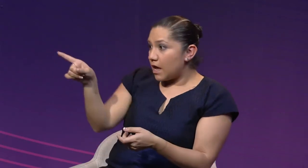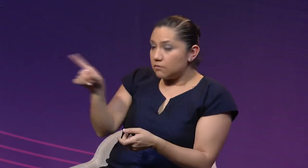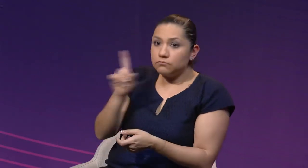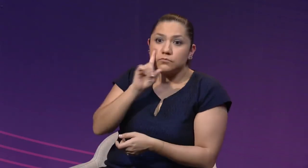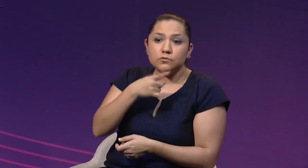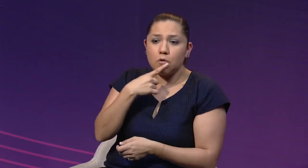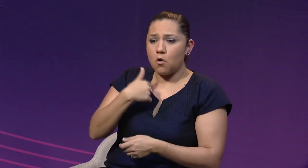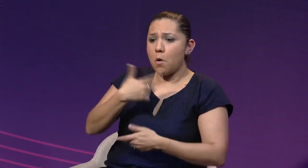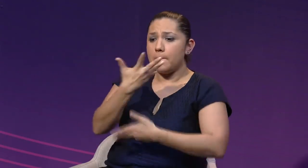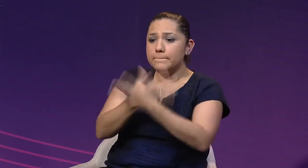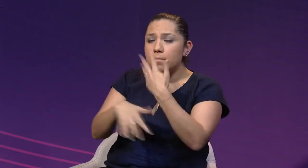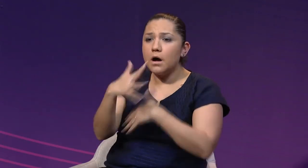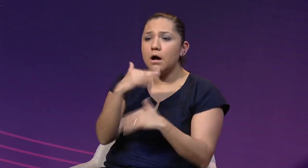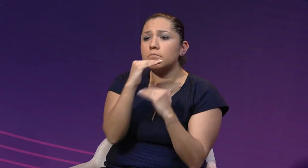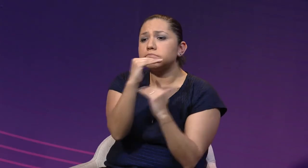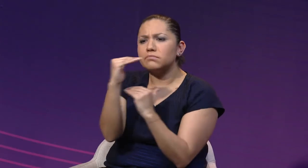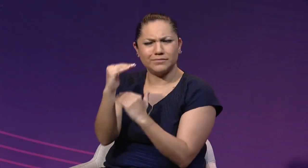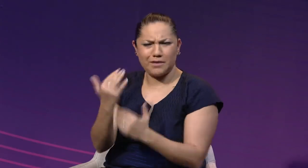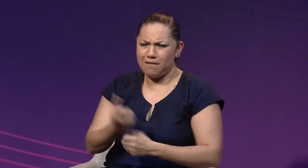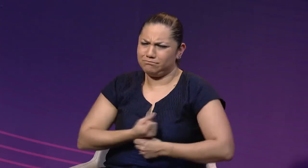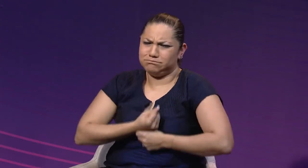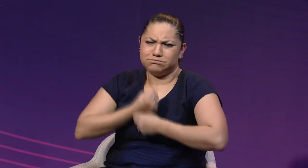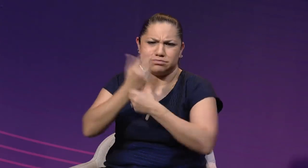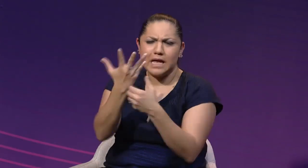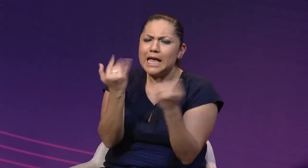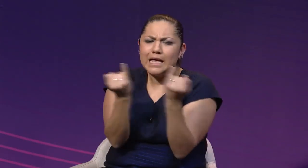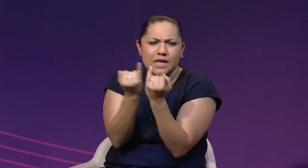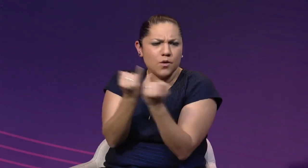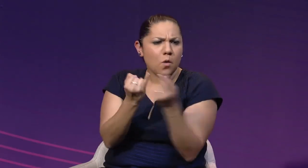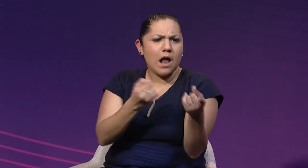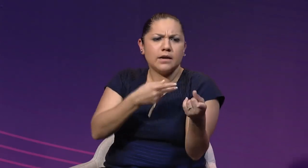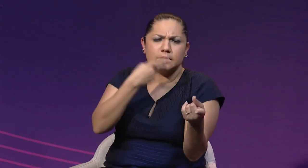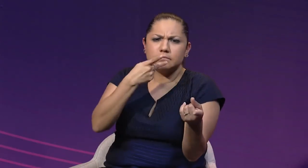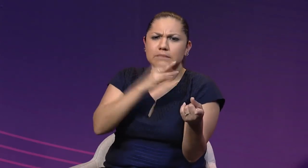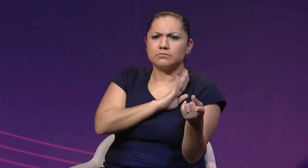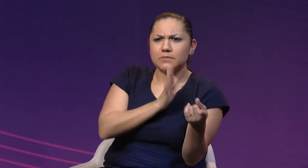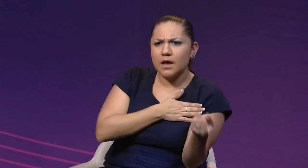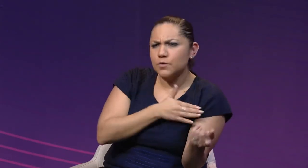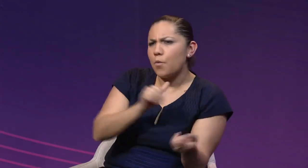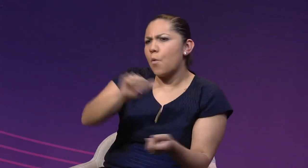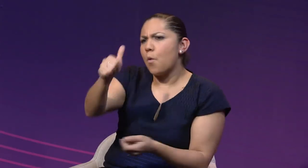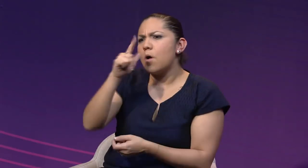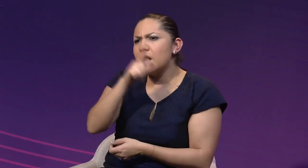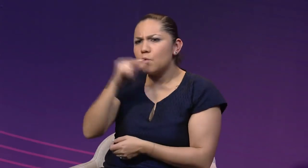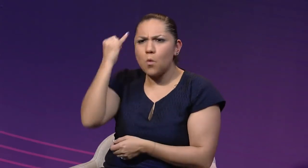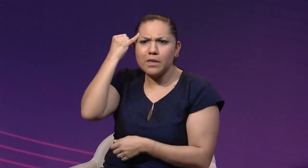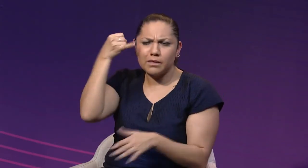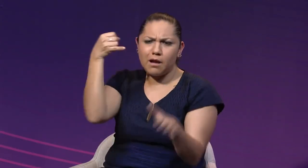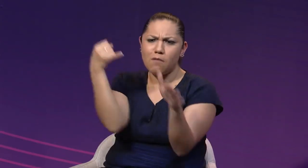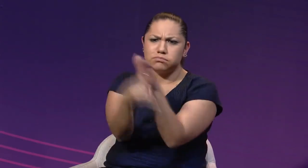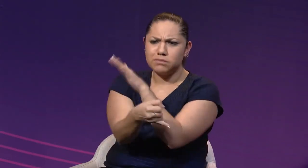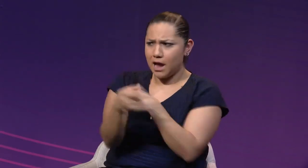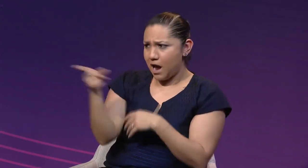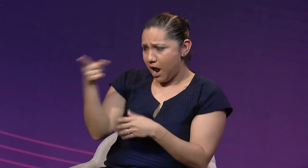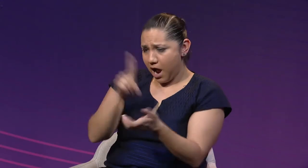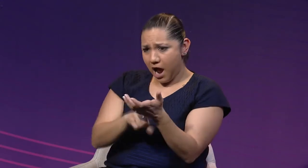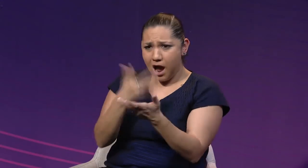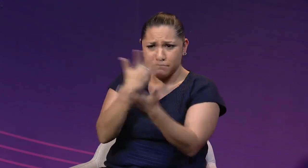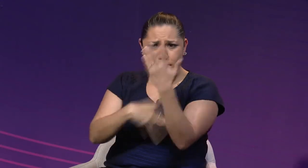es una lengua completa, con gramática, con todos los elementos que necesita un idioma, igual que en las lenguas indígenas, igual